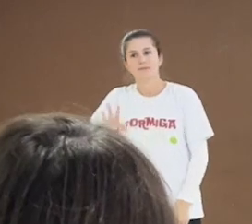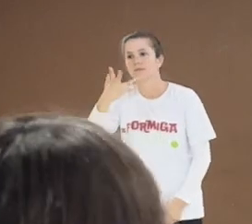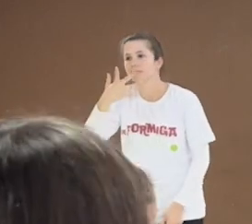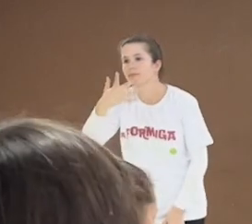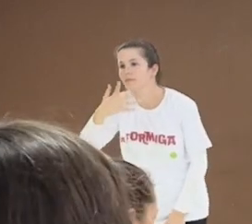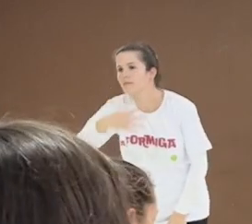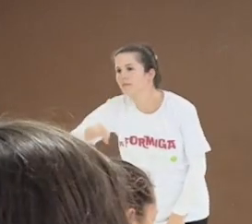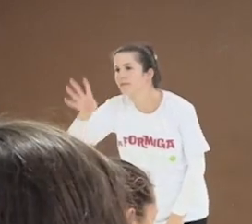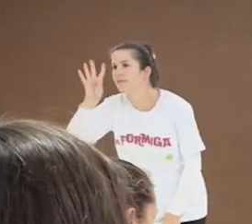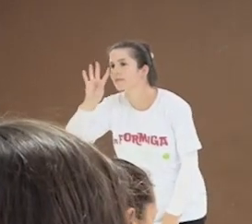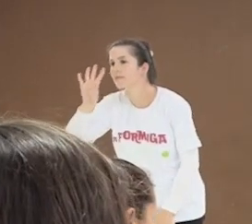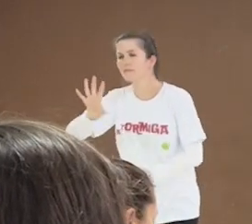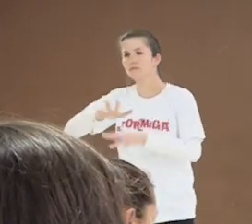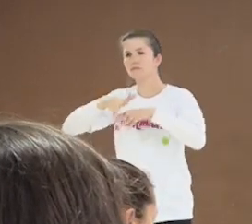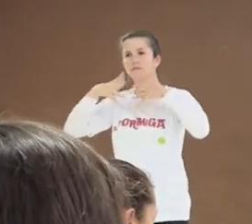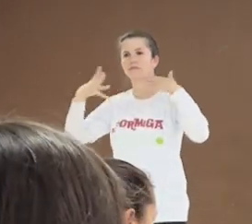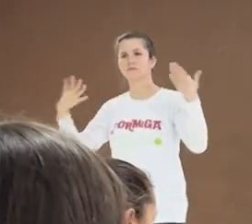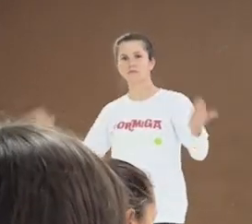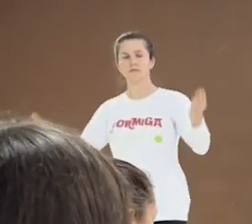Crianças, lembram quando construímos a casa?